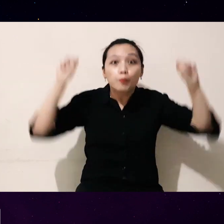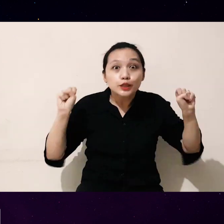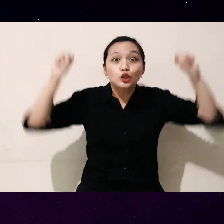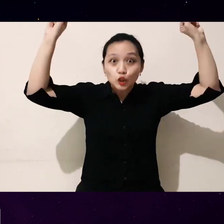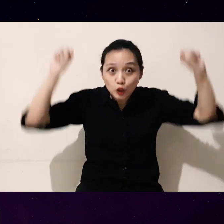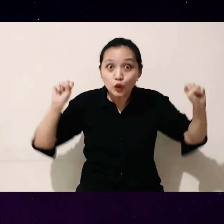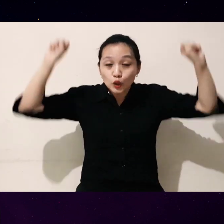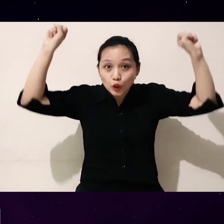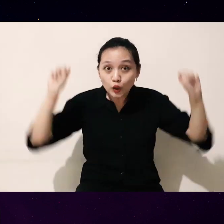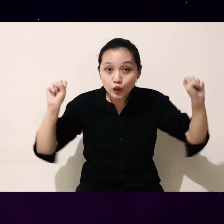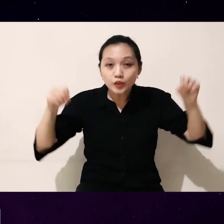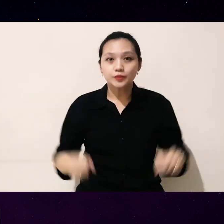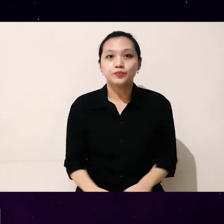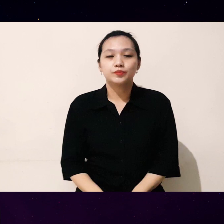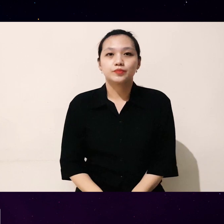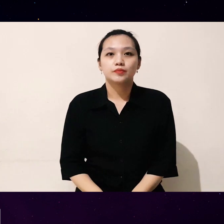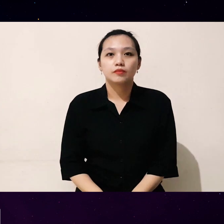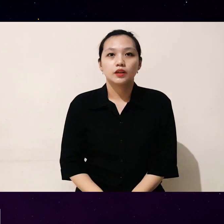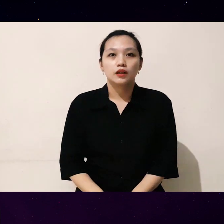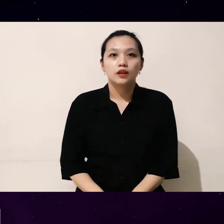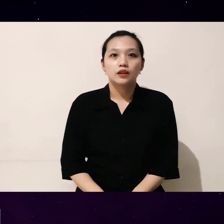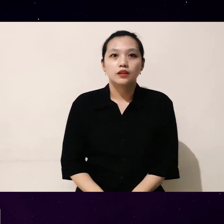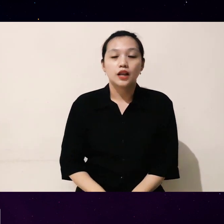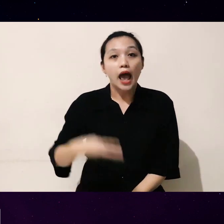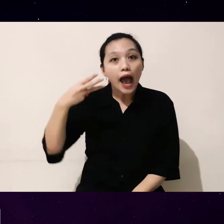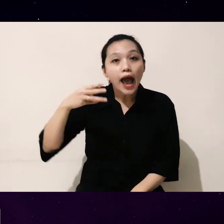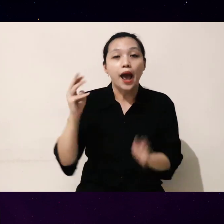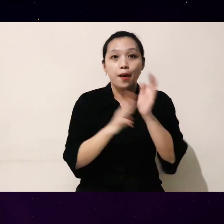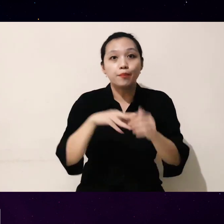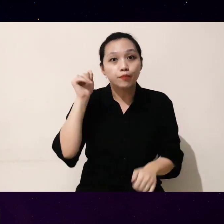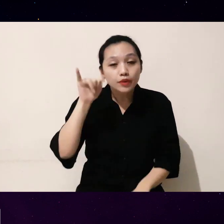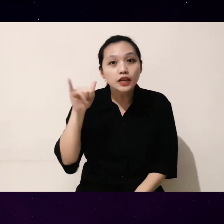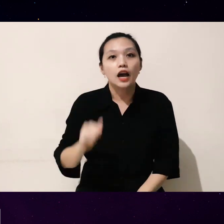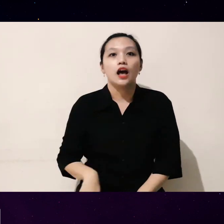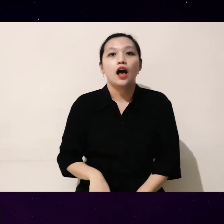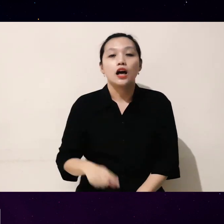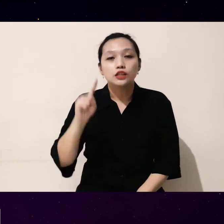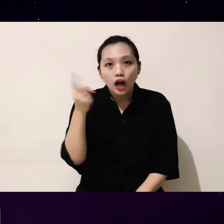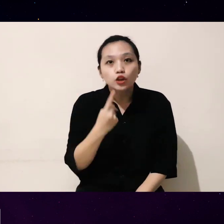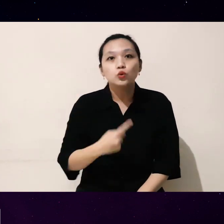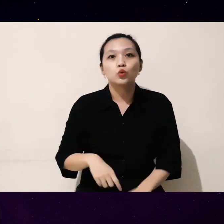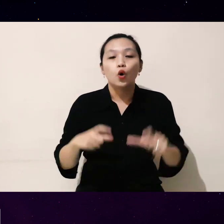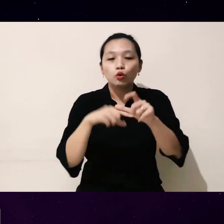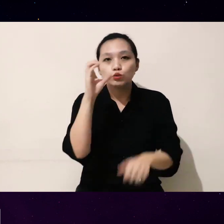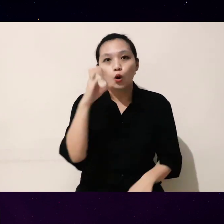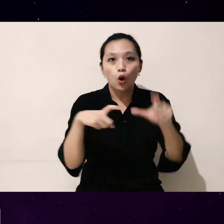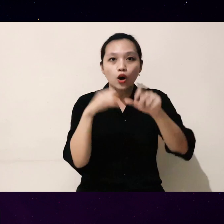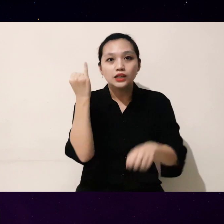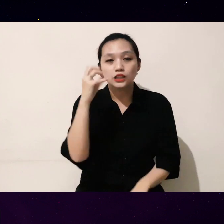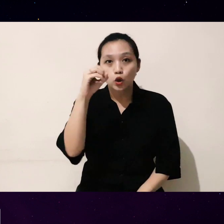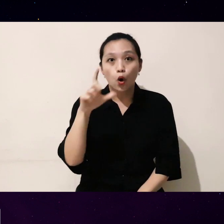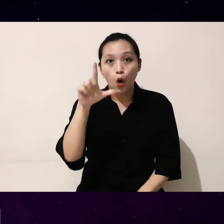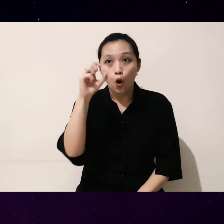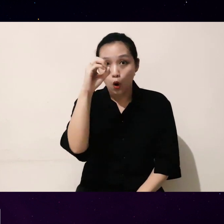Cuddy, seorang sosiologis dari Harvard University berkata, bila Anda dapat menahan senyum Anda selama